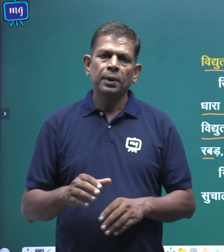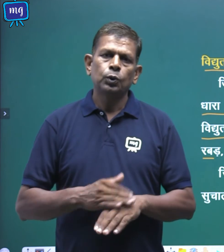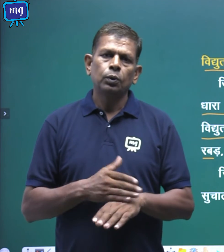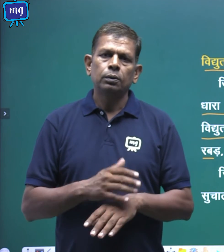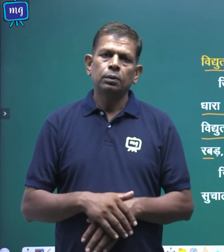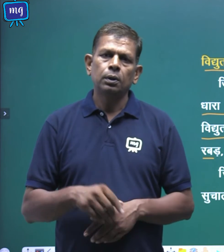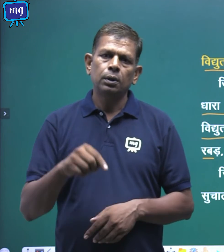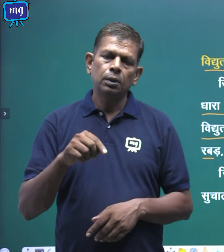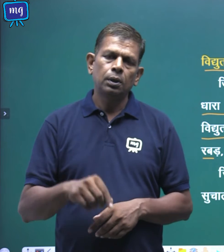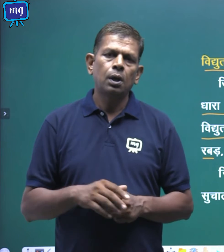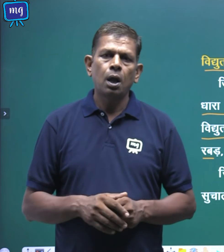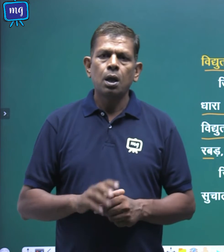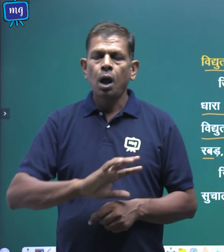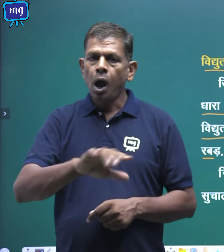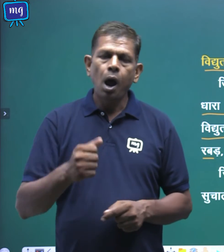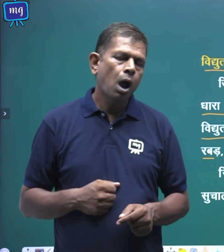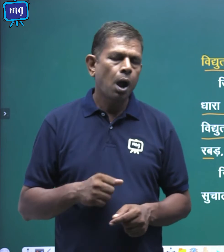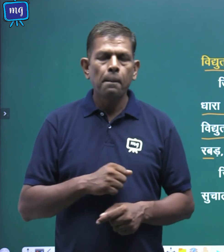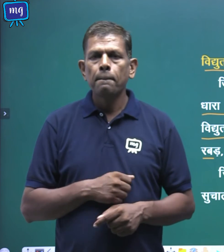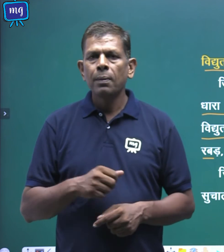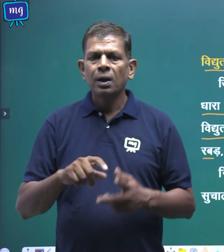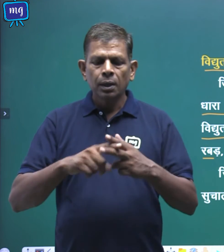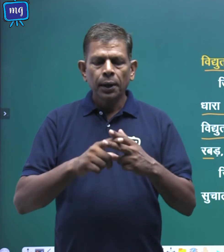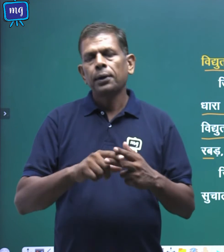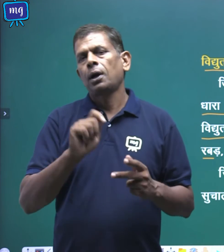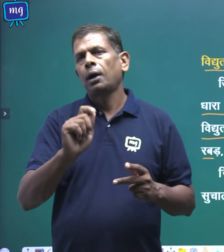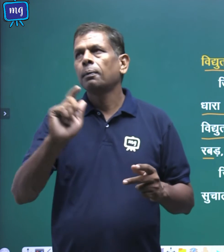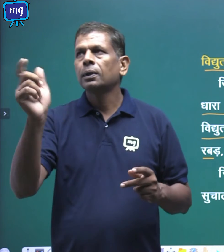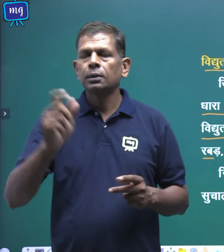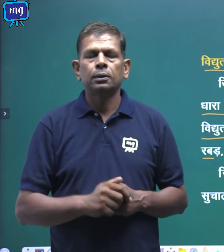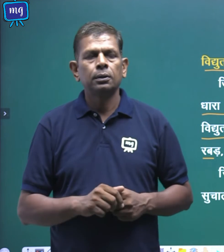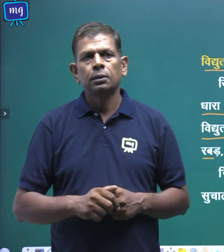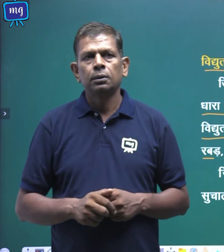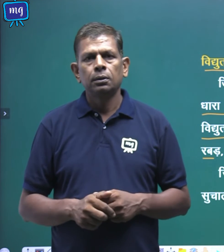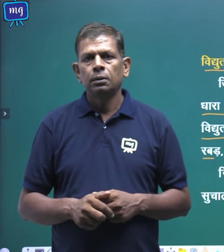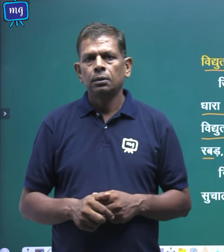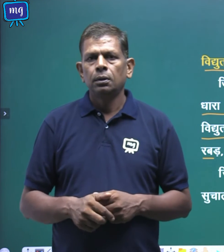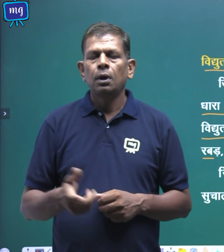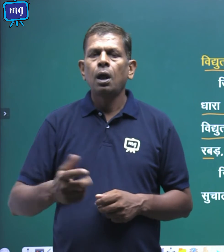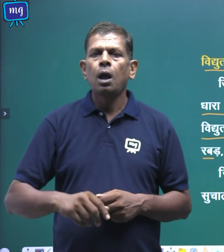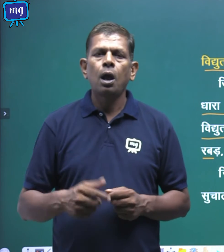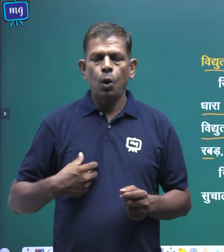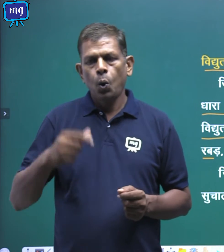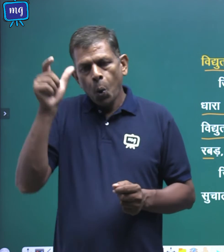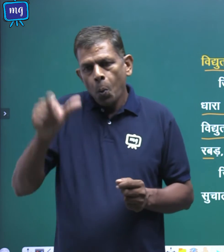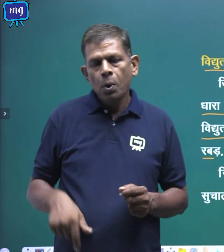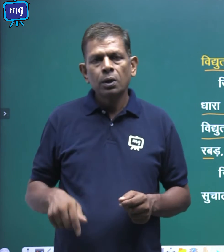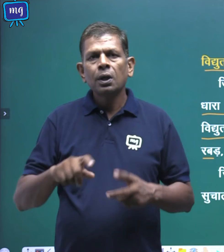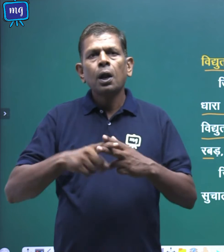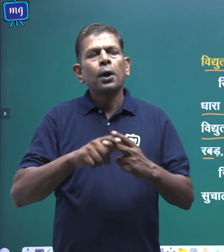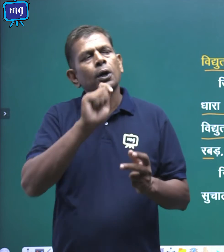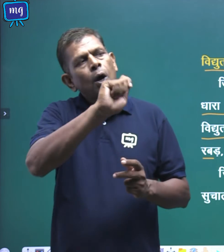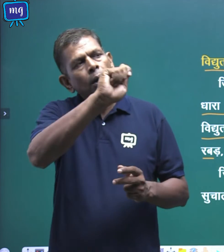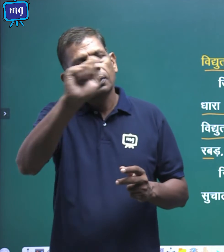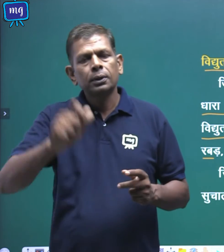बच्चों, इसीलिए जब हम बिजली का काम करते हैं या मिस्त्री विद्युत का काम करता